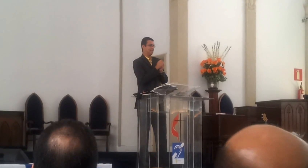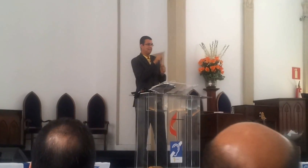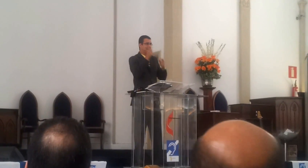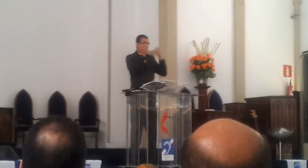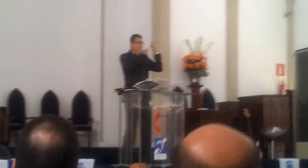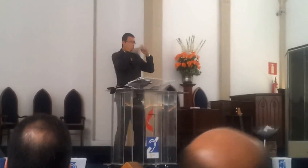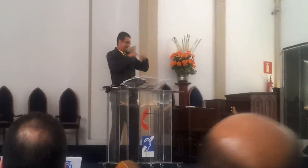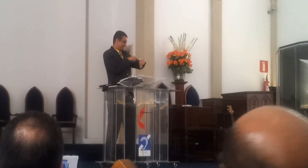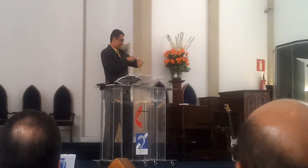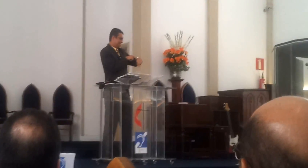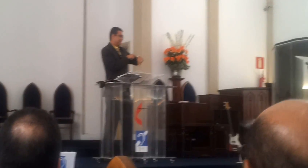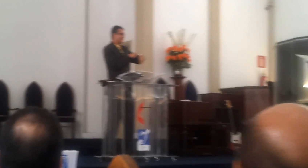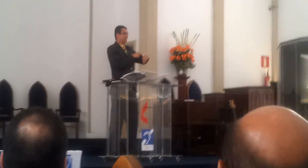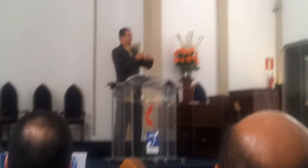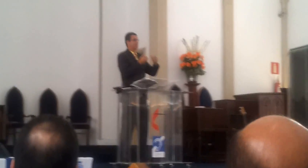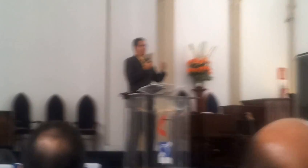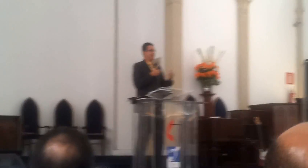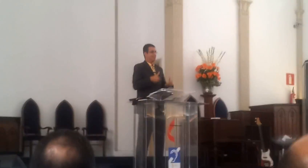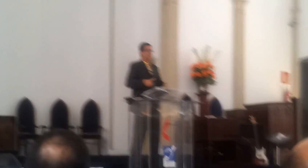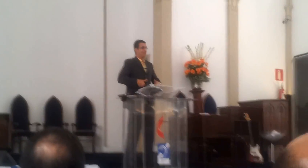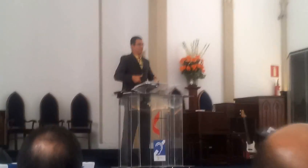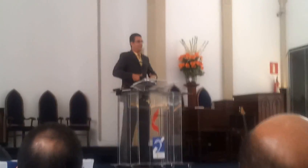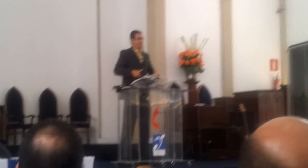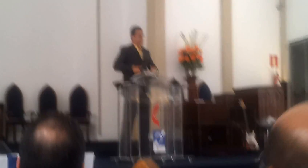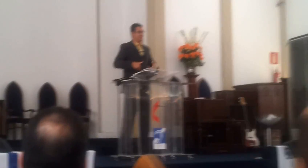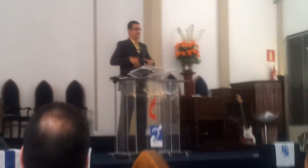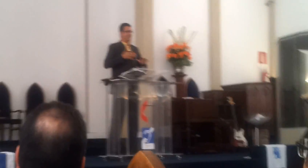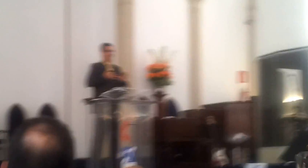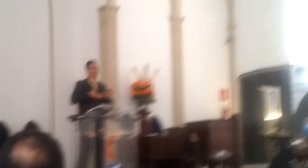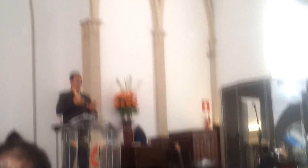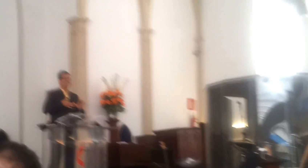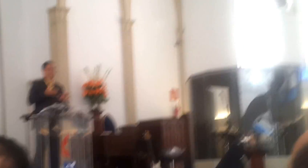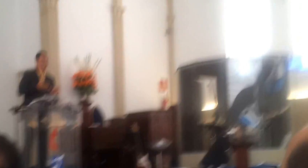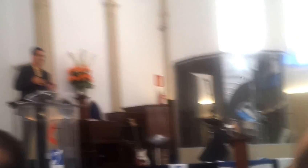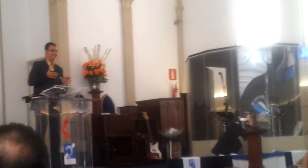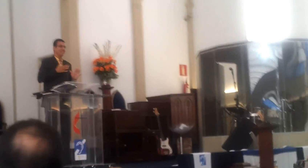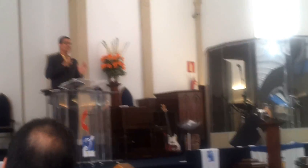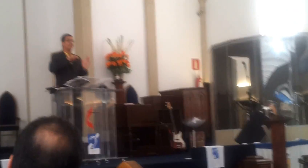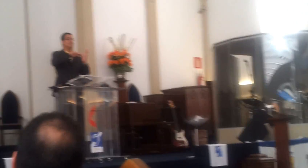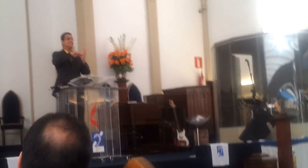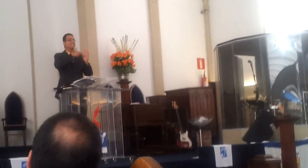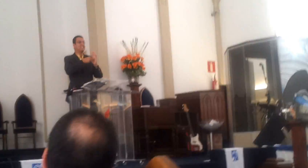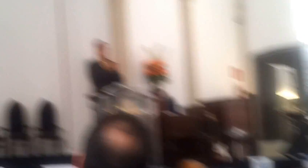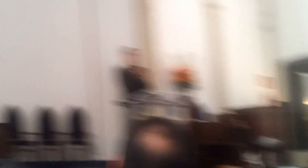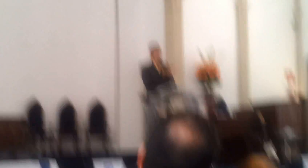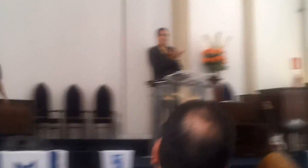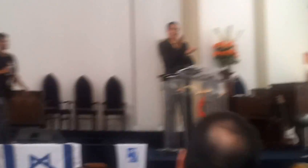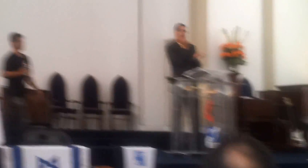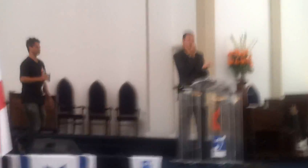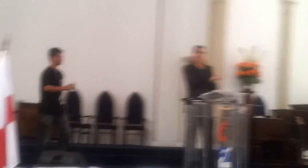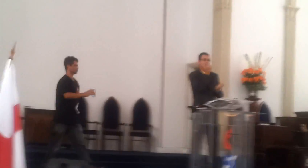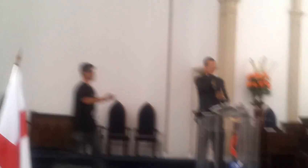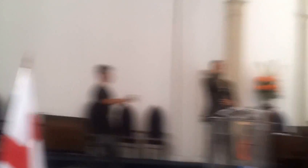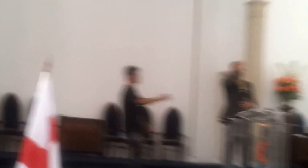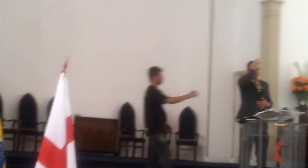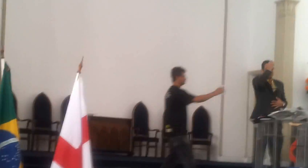Deus, muita Deus por essas vidas. Eu agora, sabe, a programação tudo está com fome, calma aí. Eu vou reduzir, vou traduzir um pouquinho, né? Então